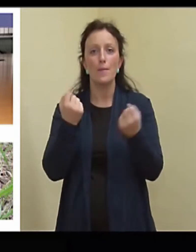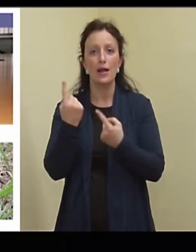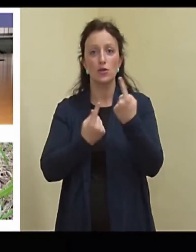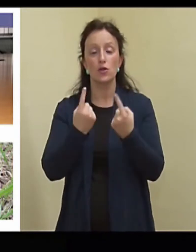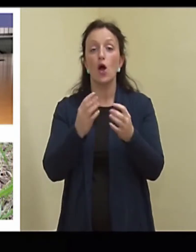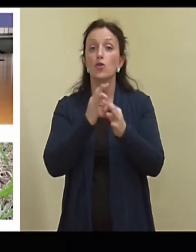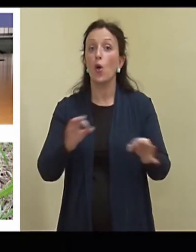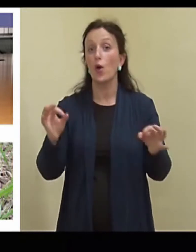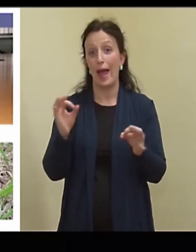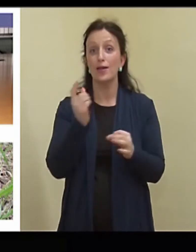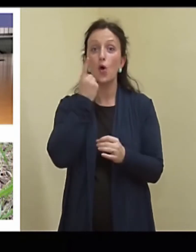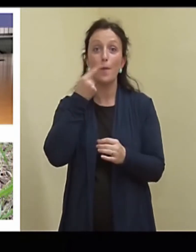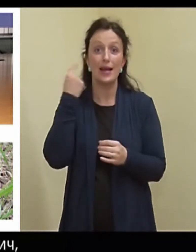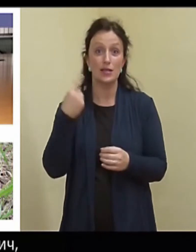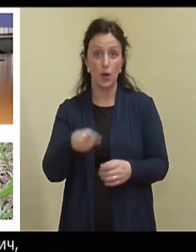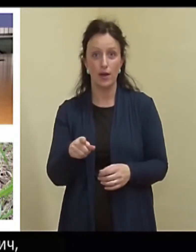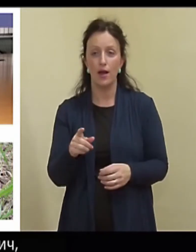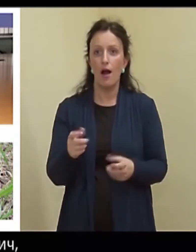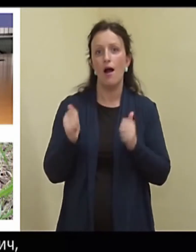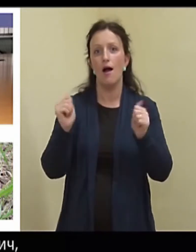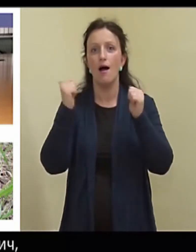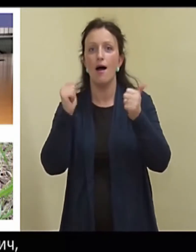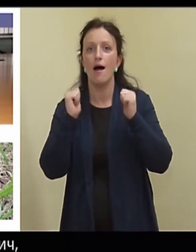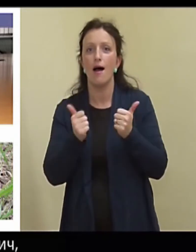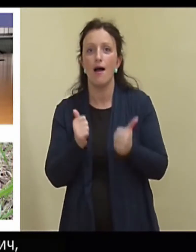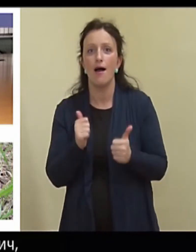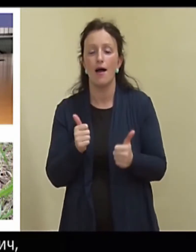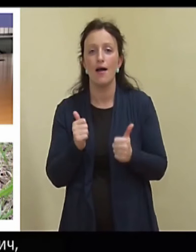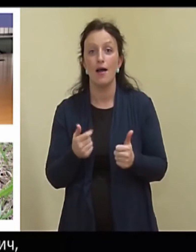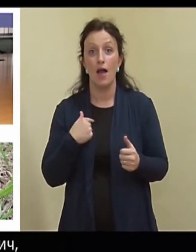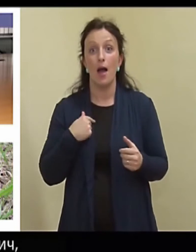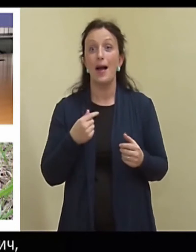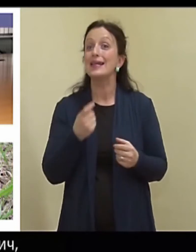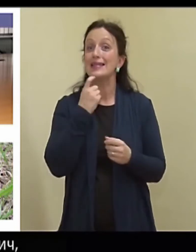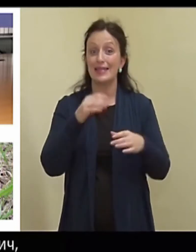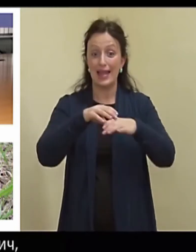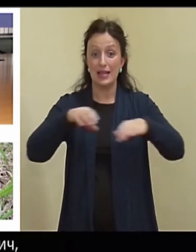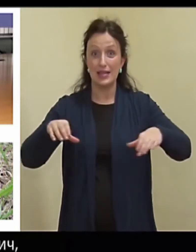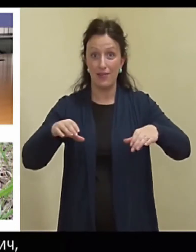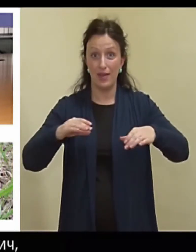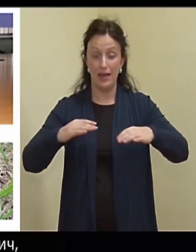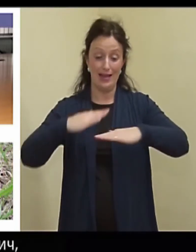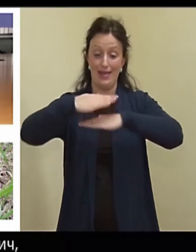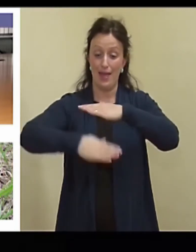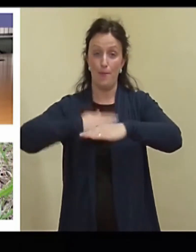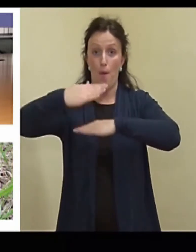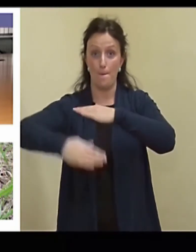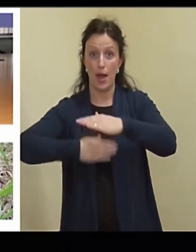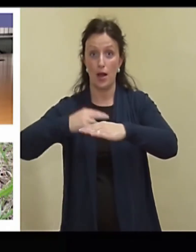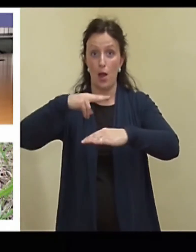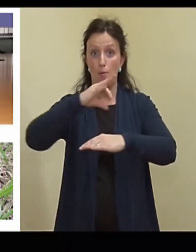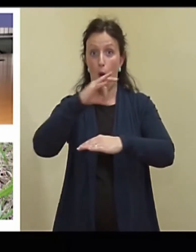tore noormes, kes arvas, et tilgelt vahva on teha seda, kui kipanen tellis kivile teibi ümber, kirjutan peale pommi ja jätan ta ripakile.